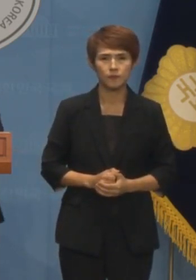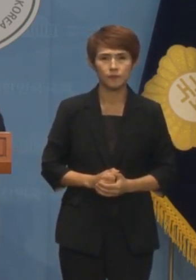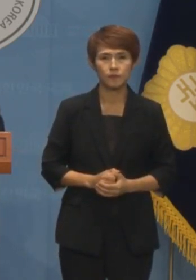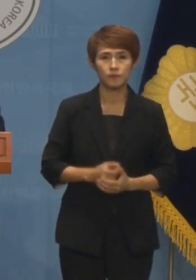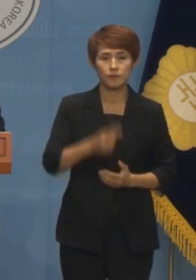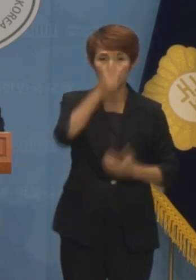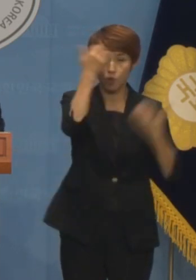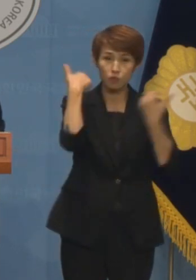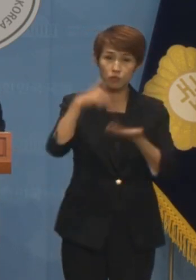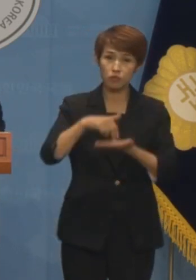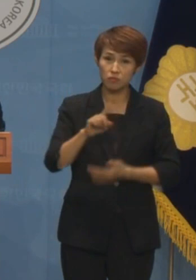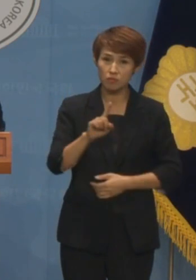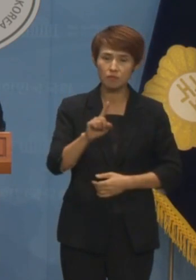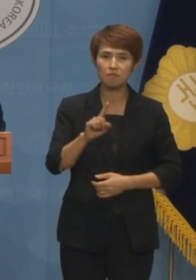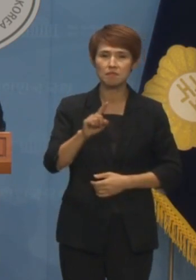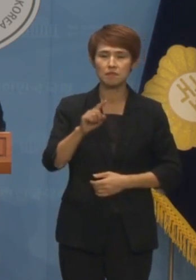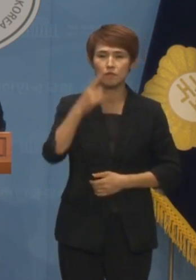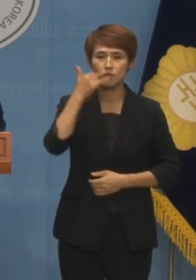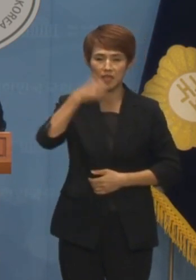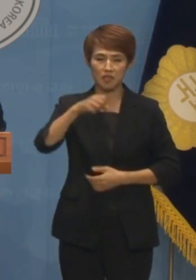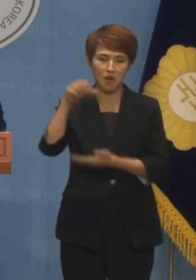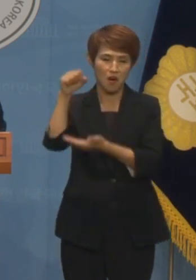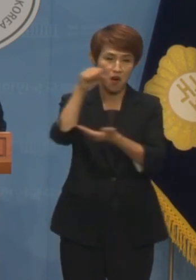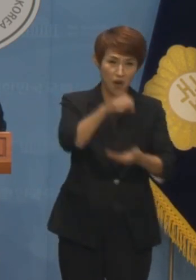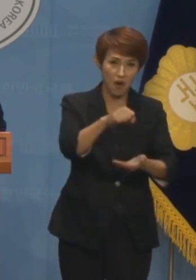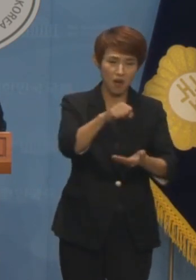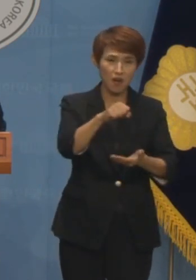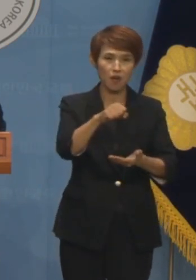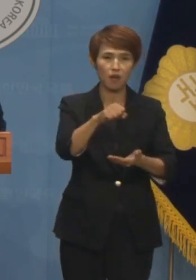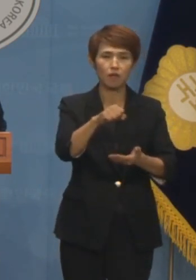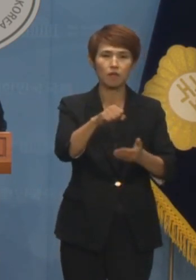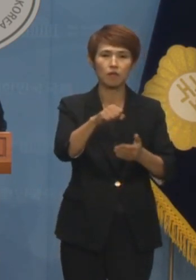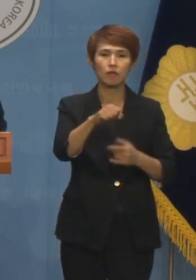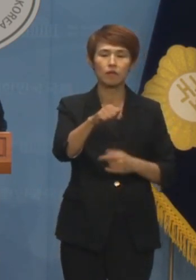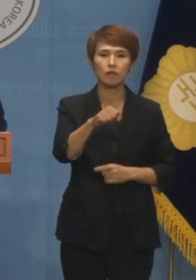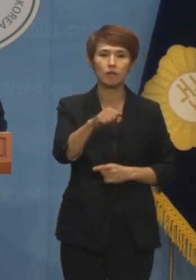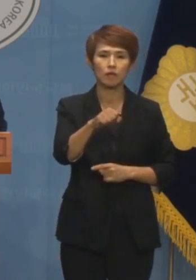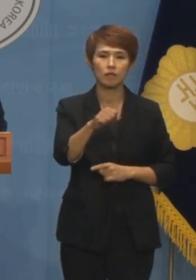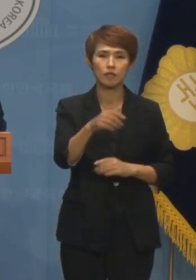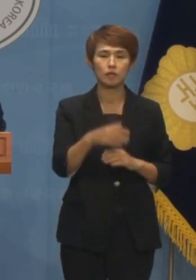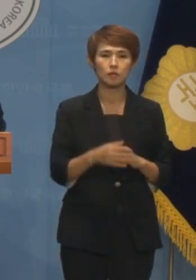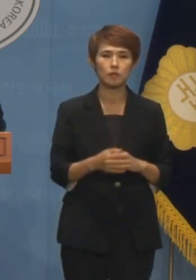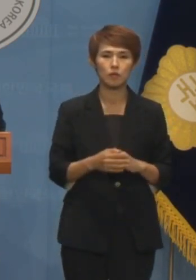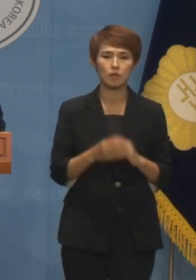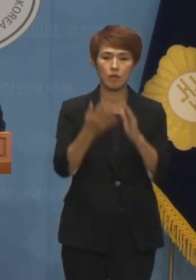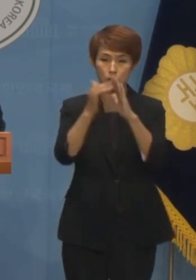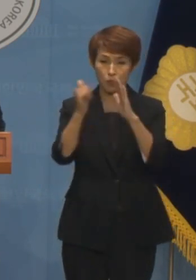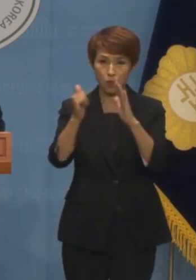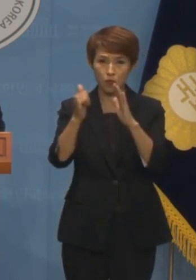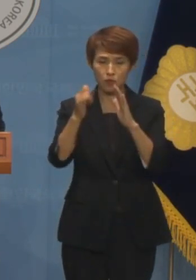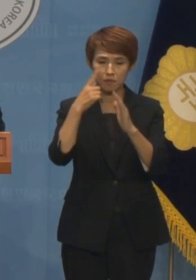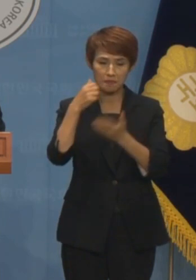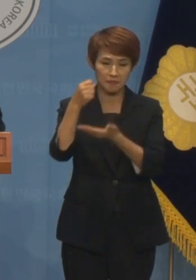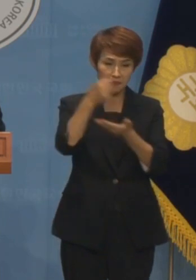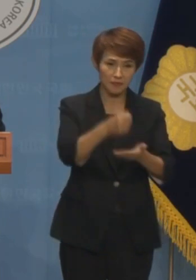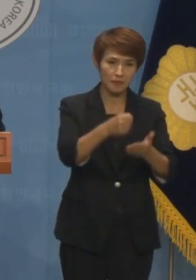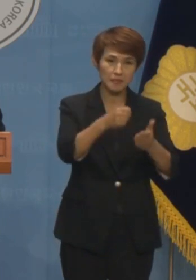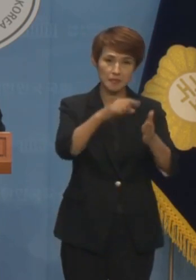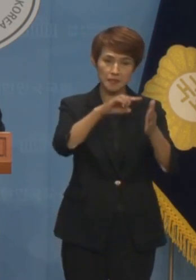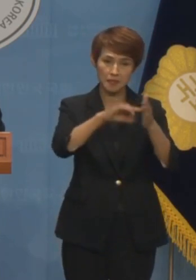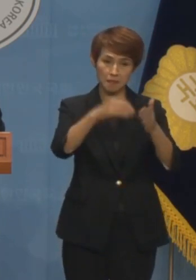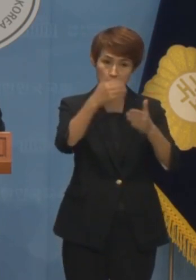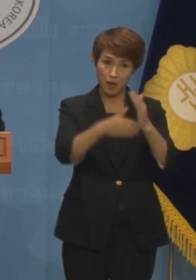정부는 상속세의 최대 주주 할증 과세를 폐지하고 가업 상속 공제 제도를 완화하겠다고